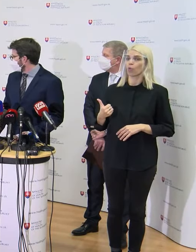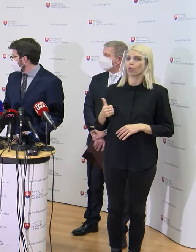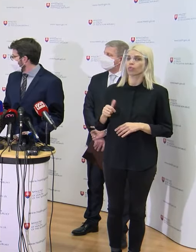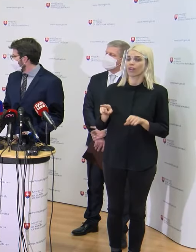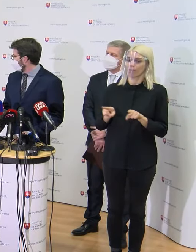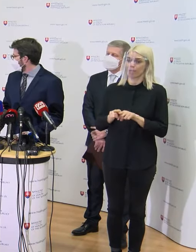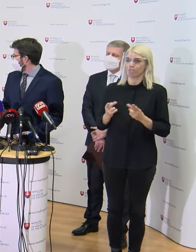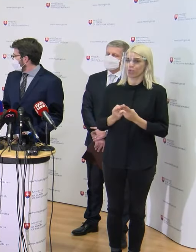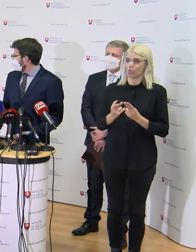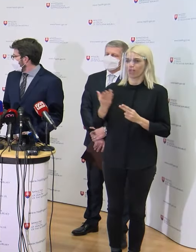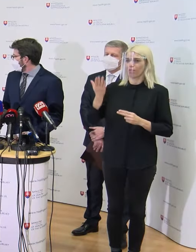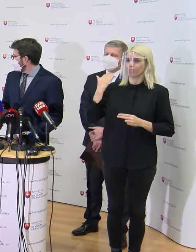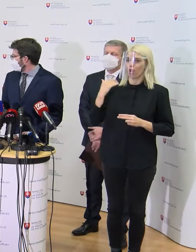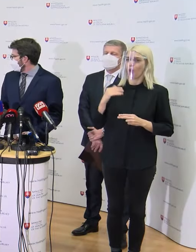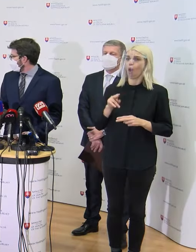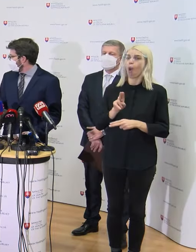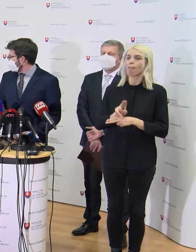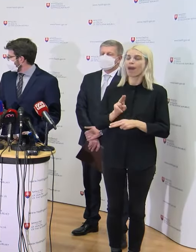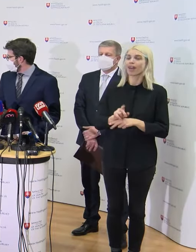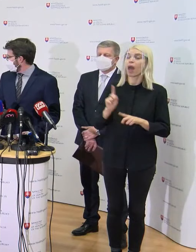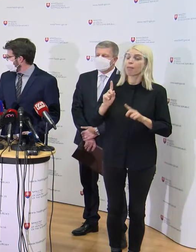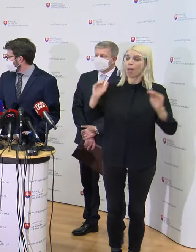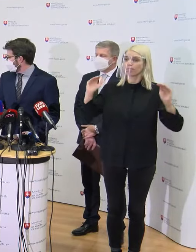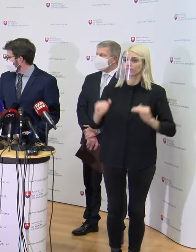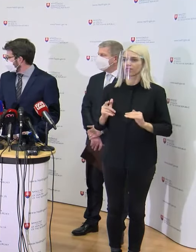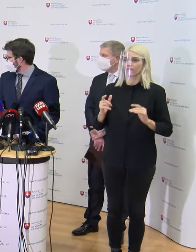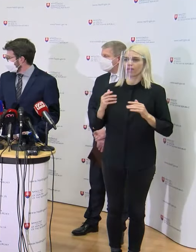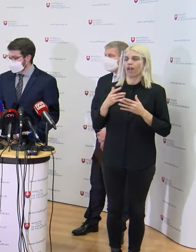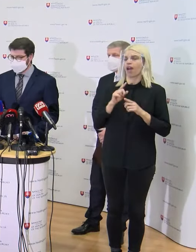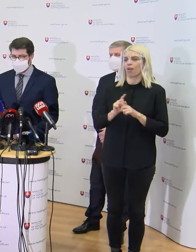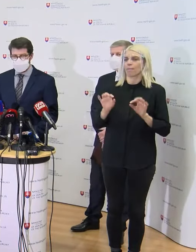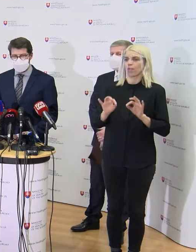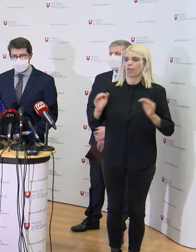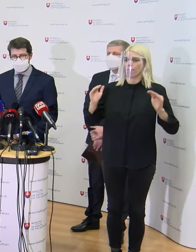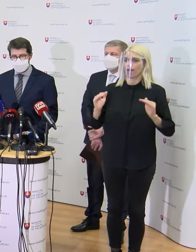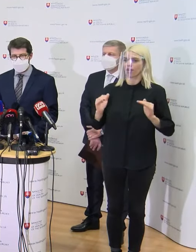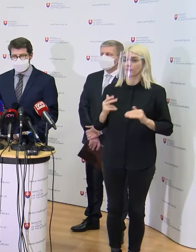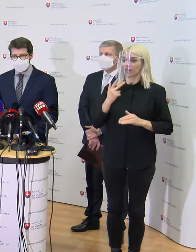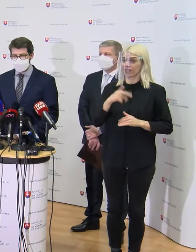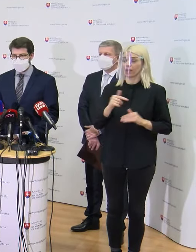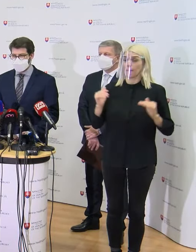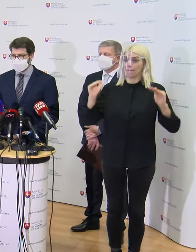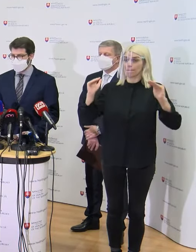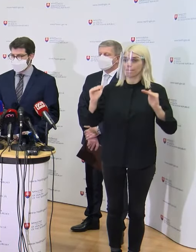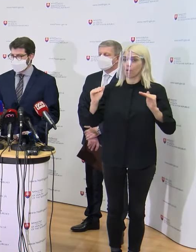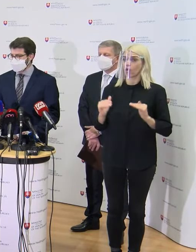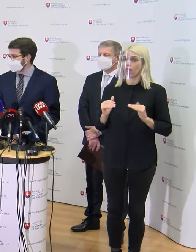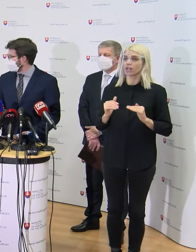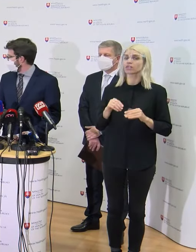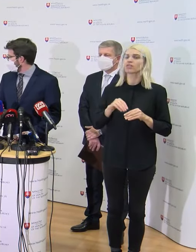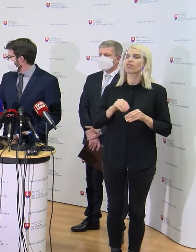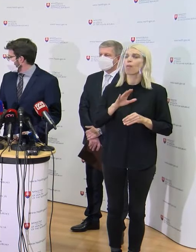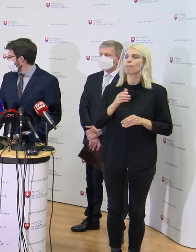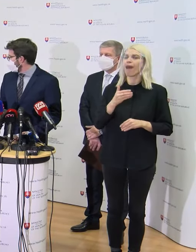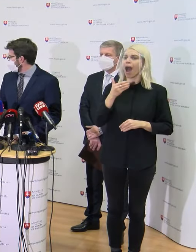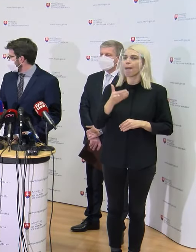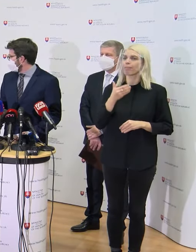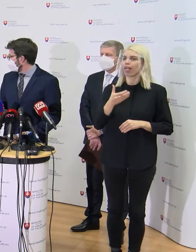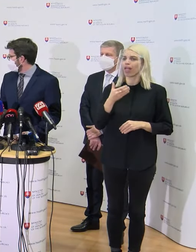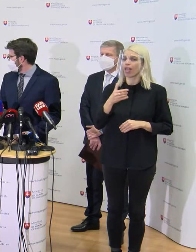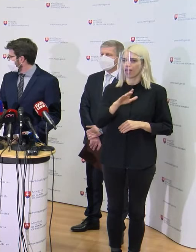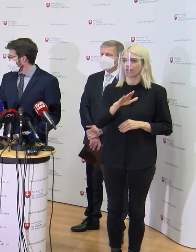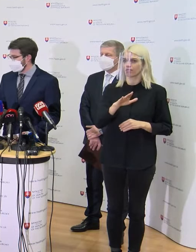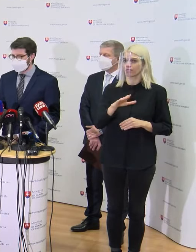obdobných opatreniach. Vidíme, že ten pokles primárne z dát od spoločnosti Apple